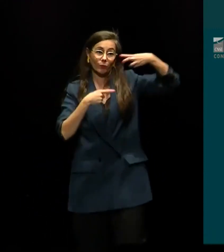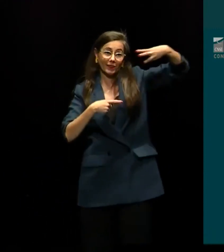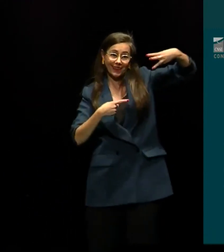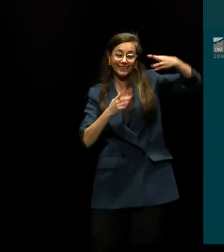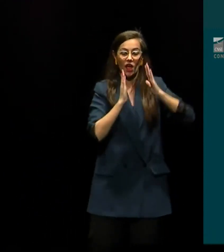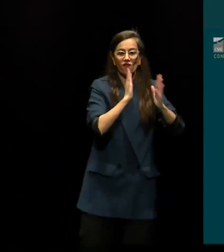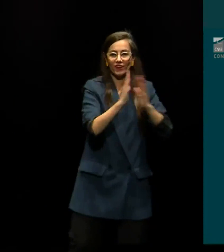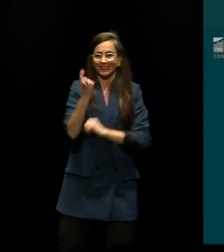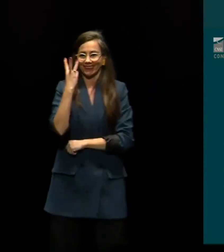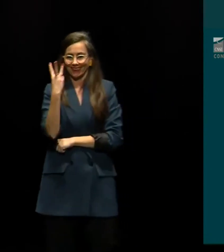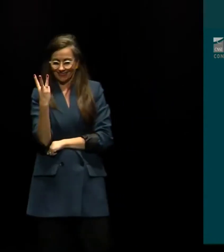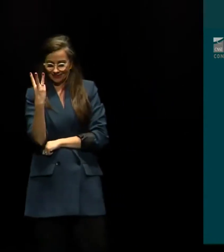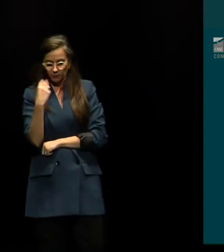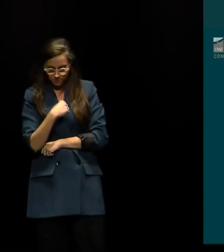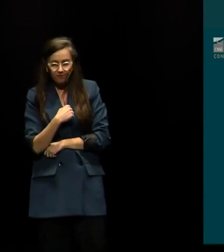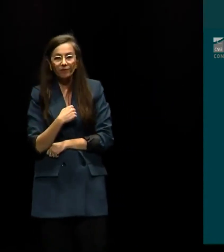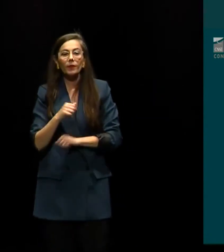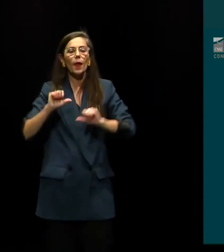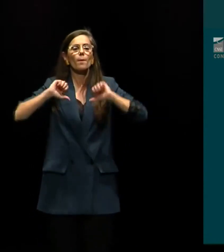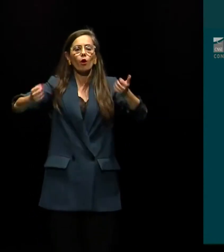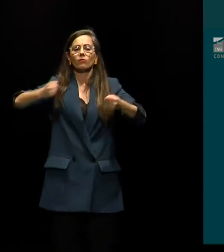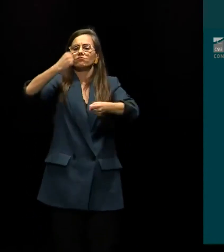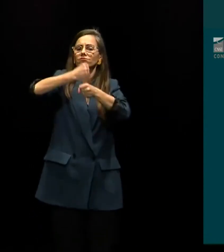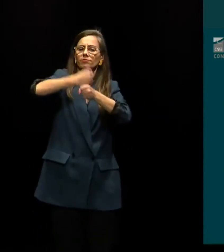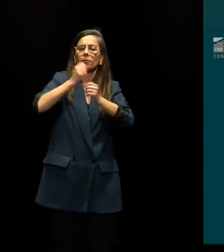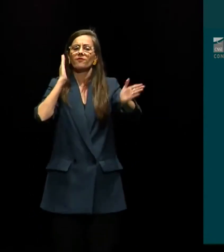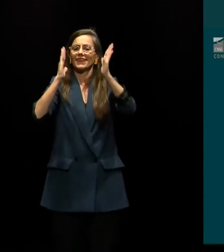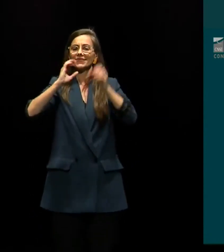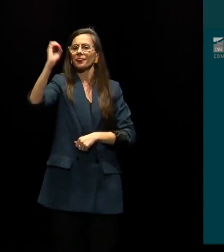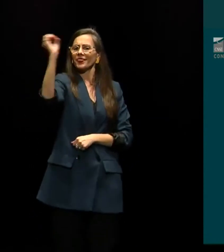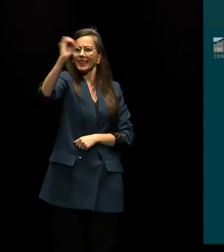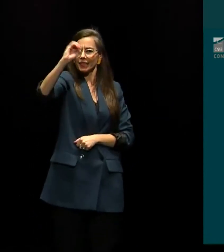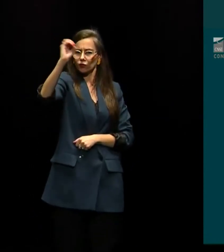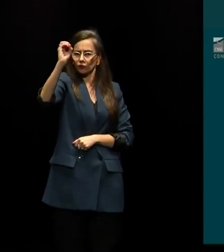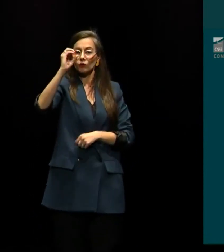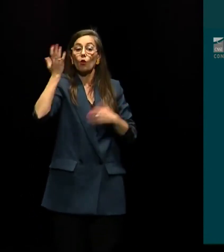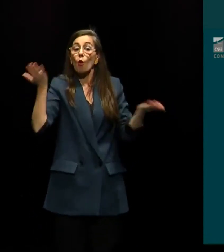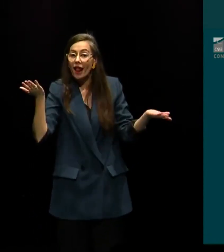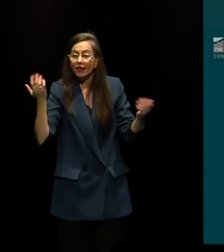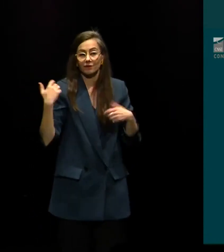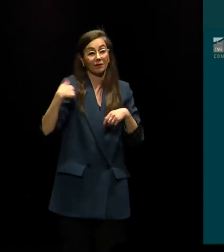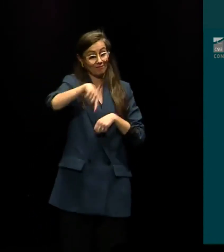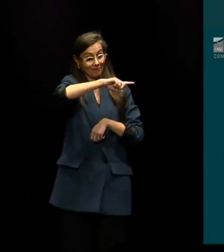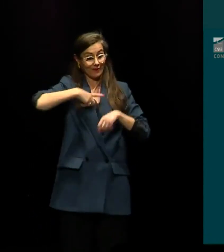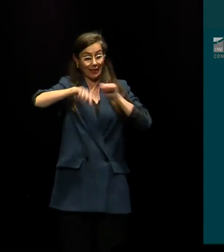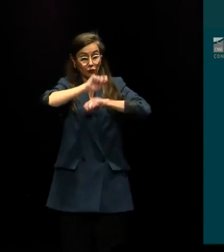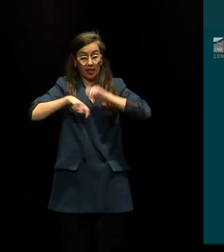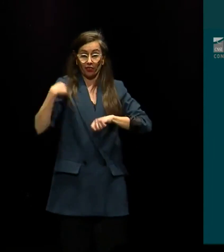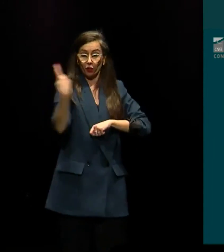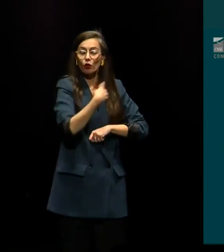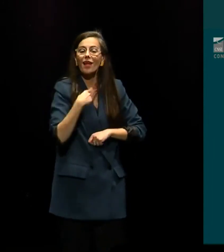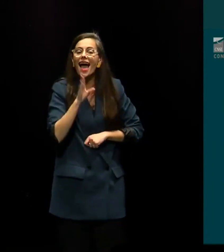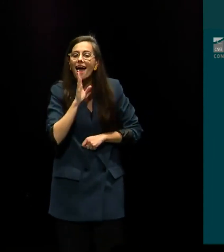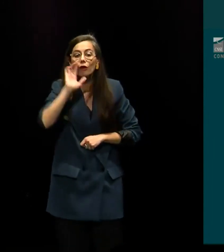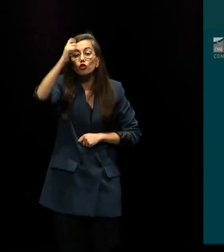y el proyecto estaba dividido en 3 fases, de igual modo. La fase 0